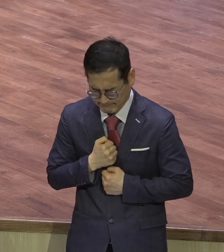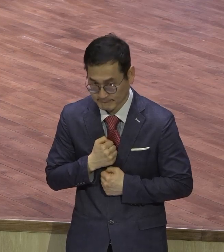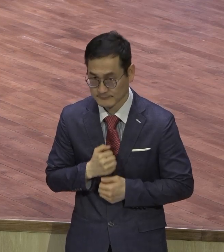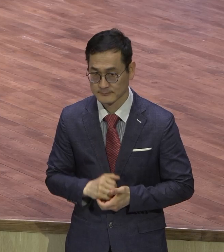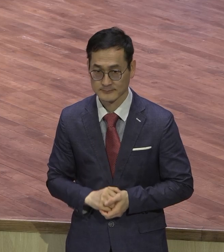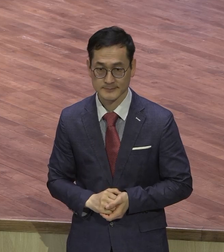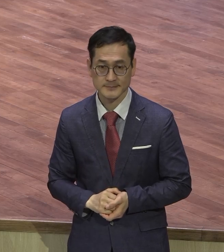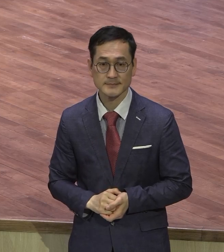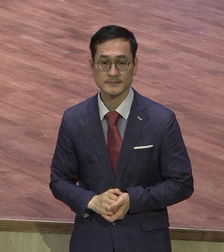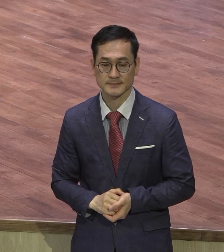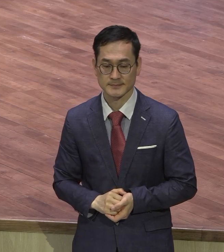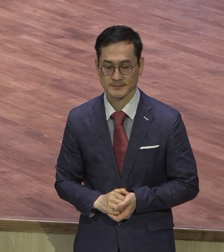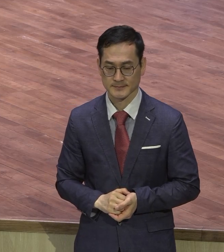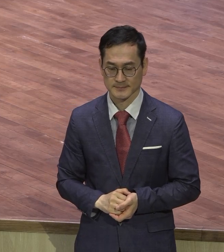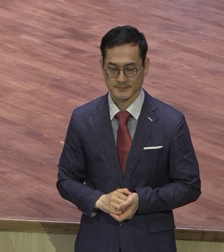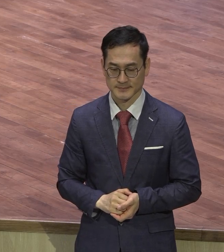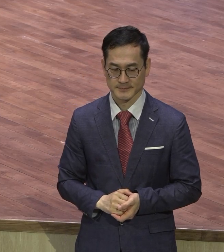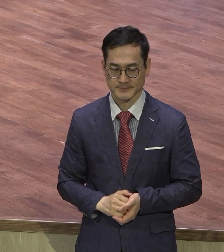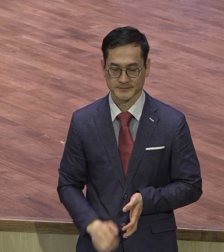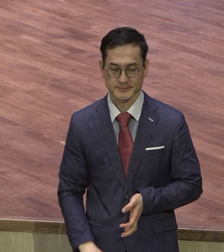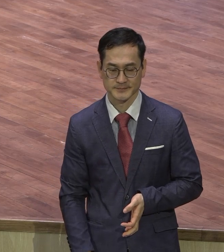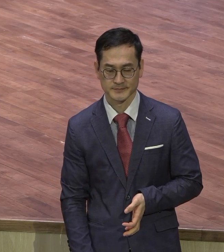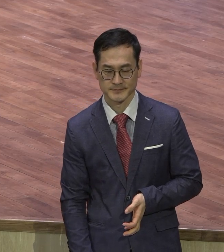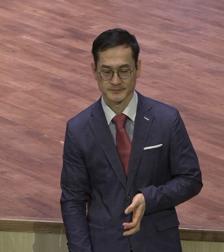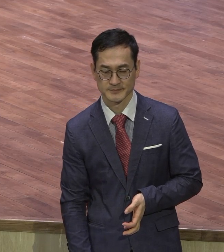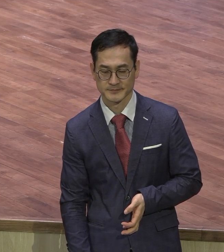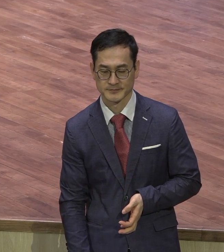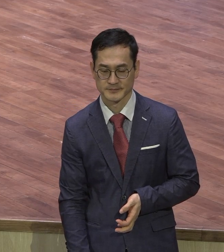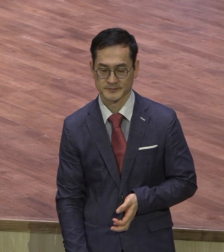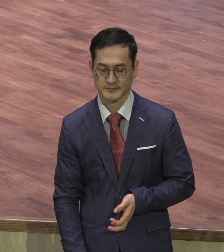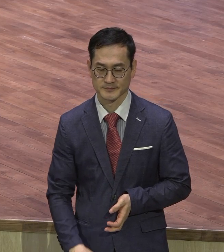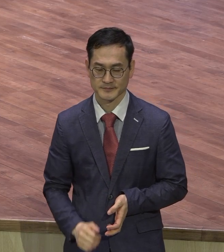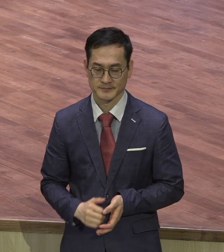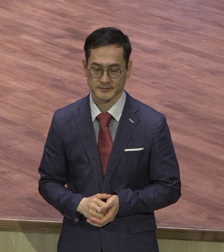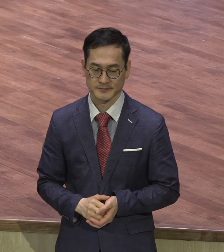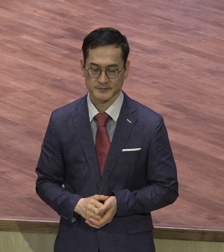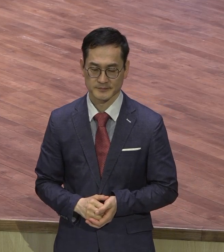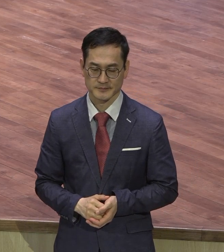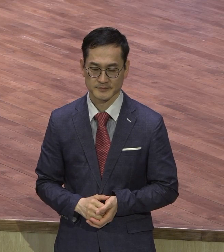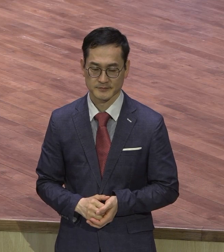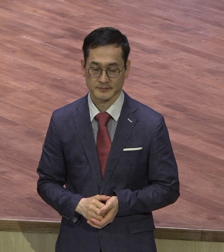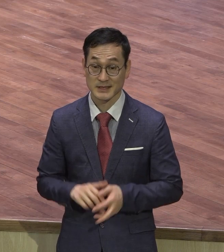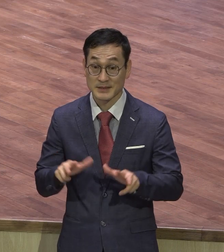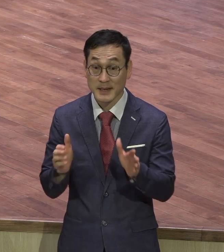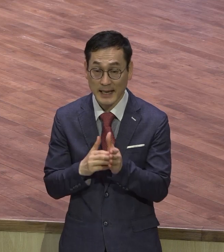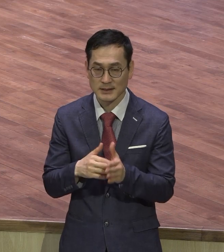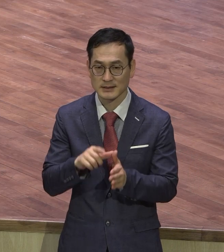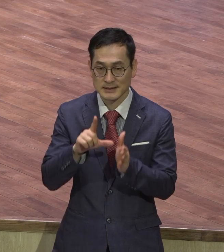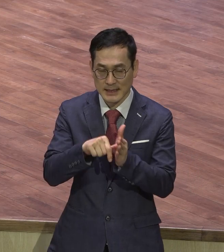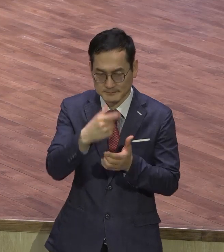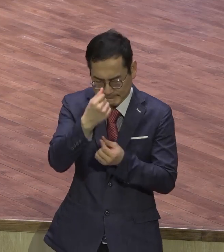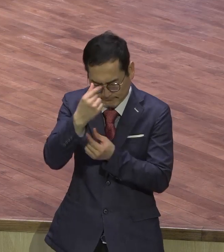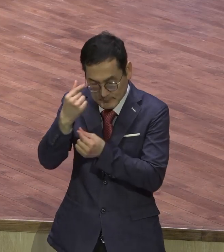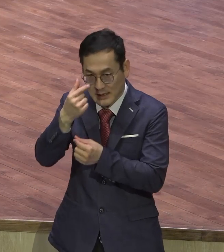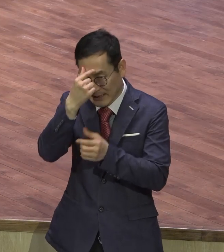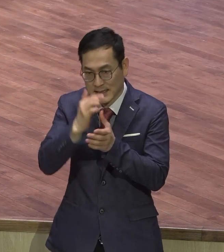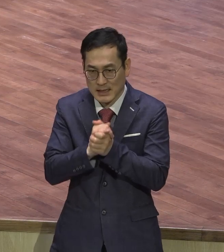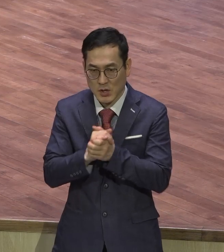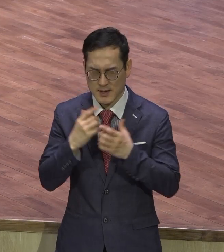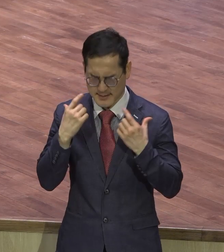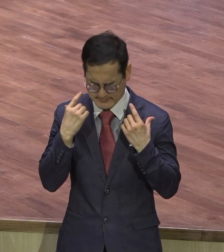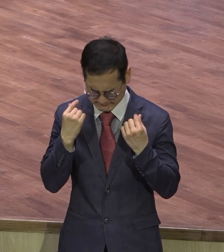1600명의 성도가 지금 140억을 작정했는데 지금 내가 하루도 안 빠지고 정식 기도하거든요. 빛의 경계로